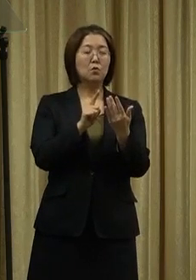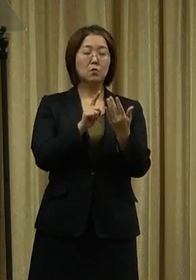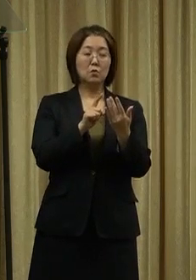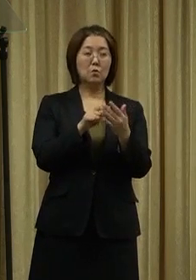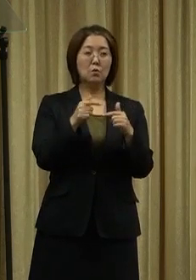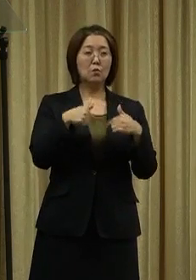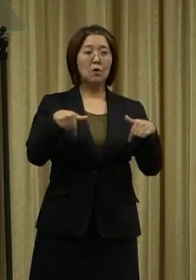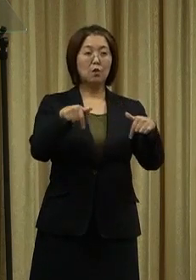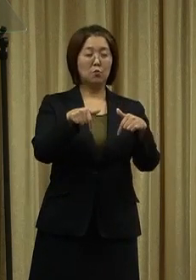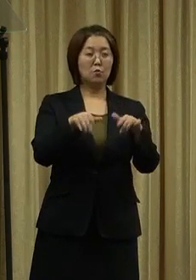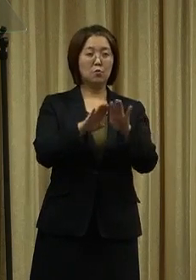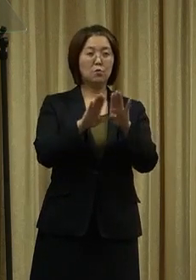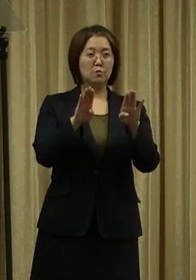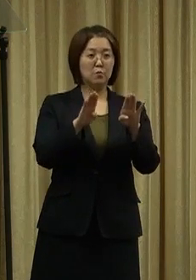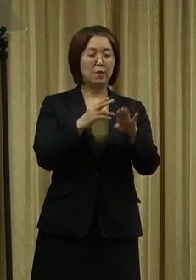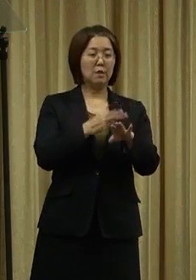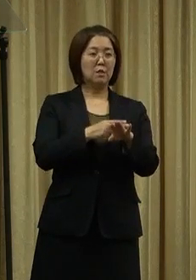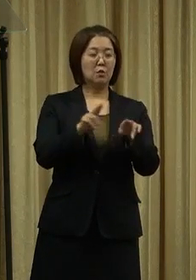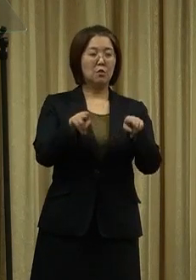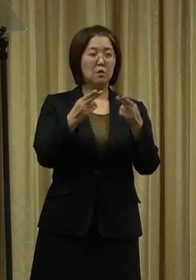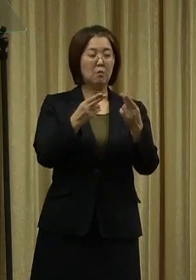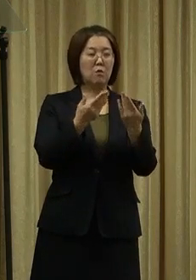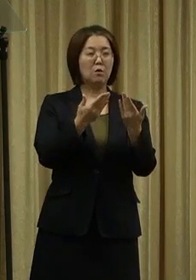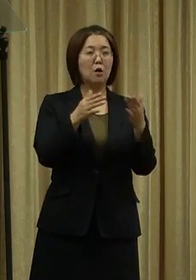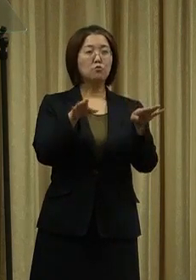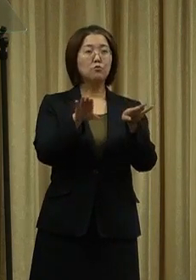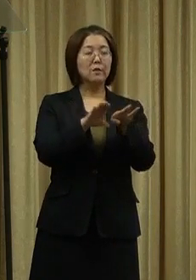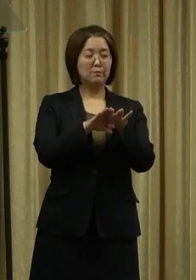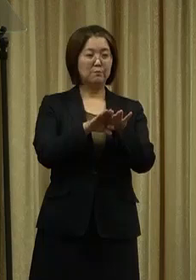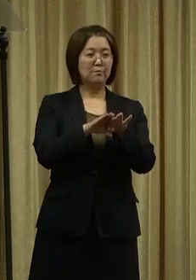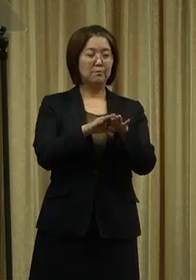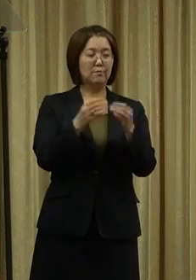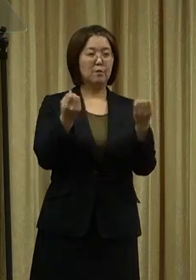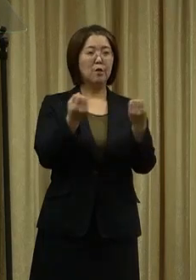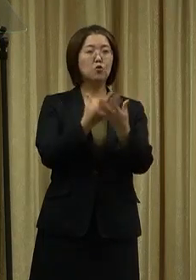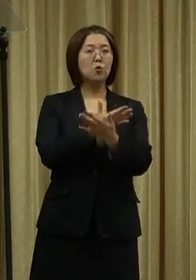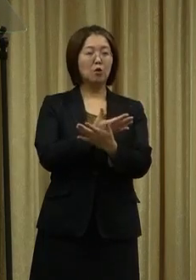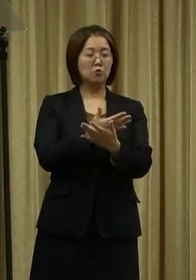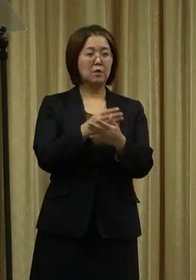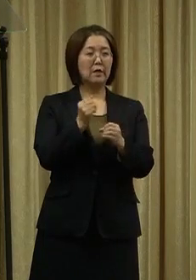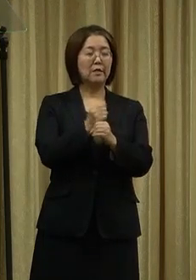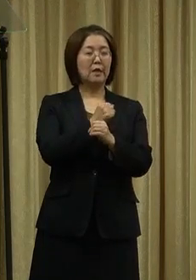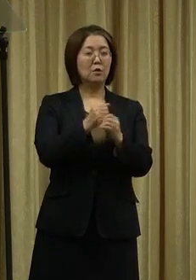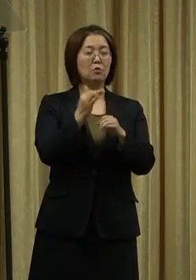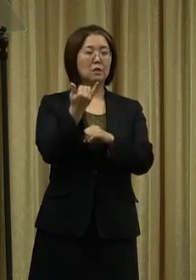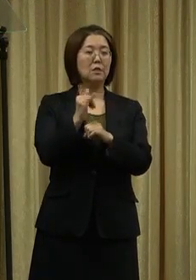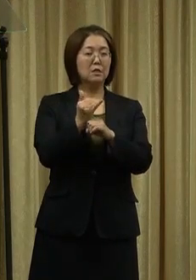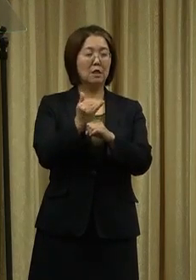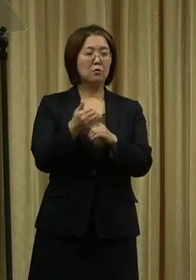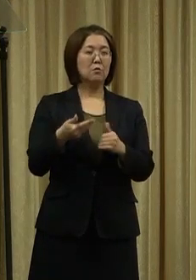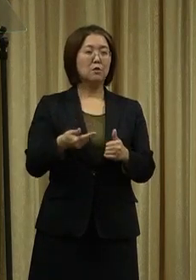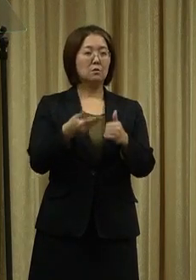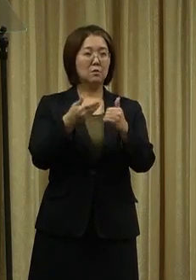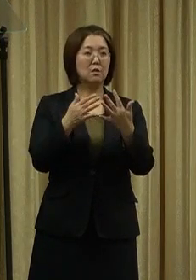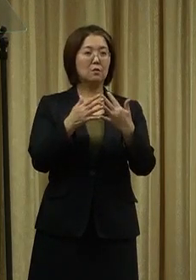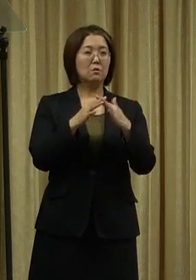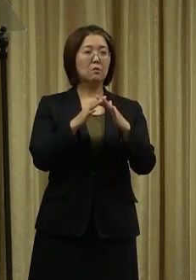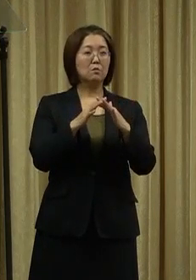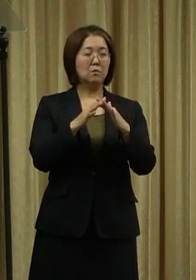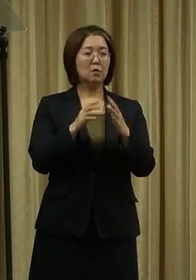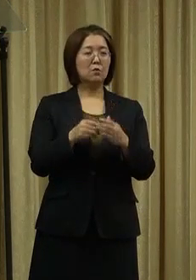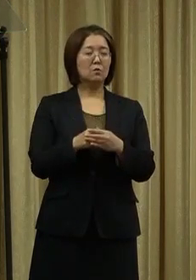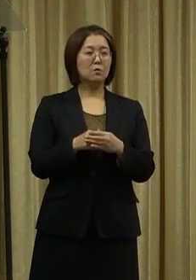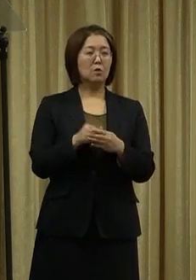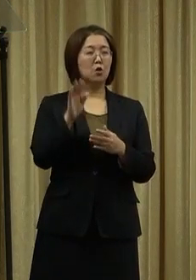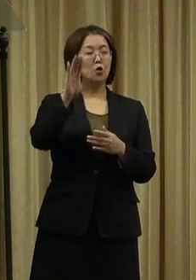催するほか技術専門学院をリニューアルし産業人材の育成に取り組んでいきます。